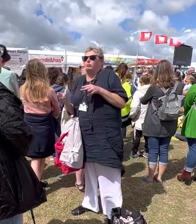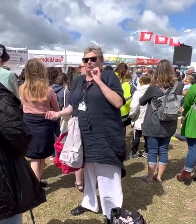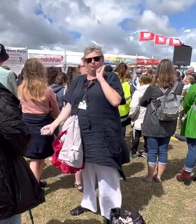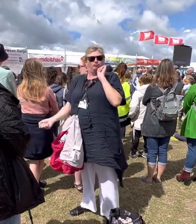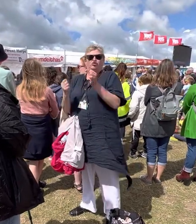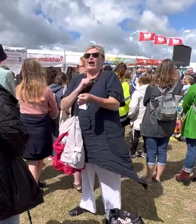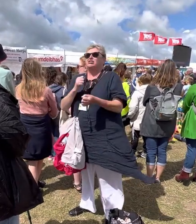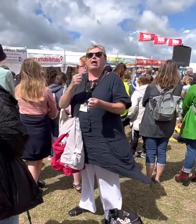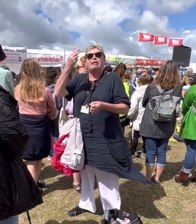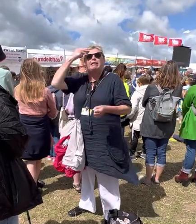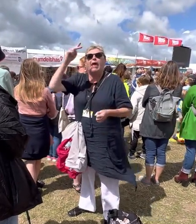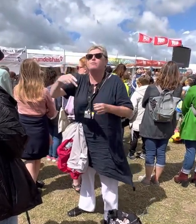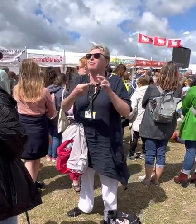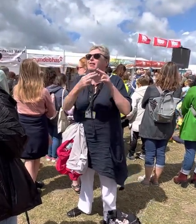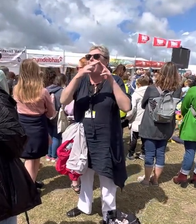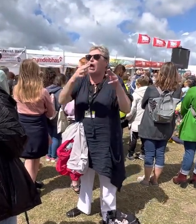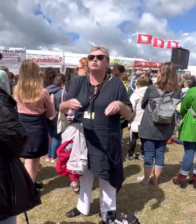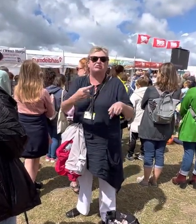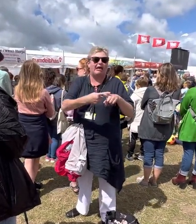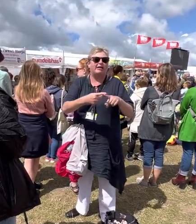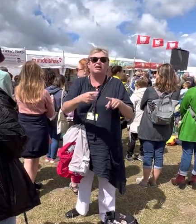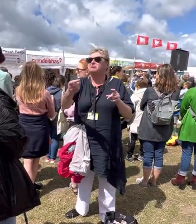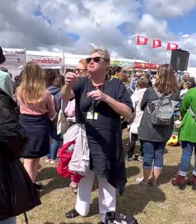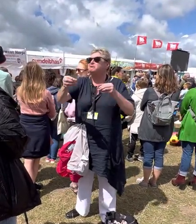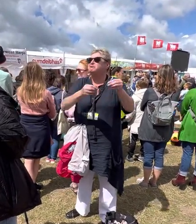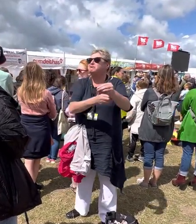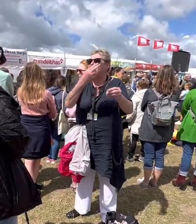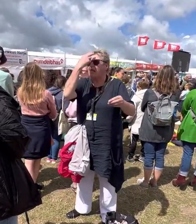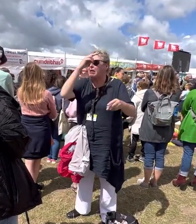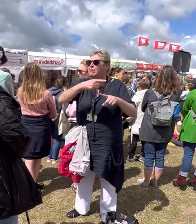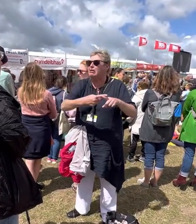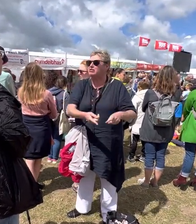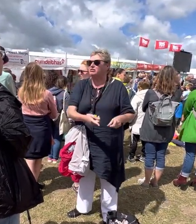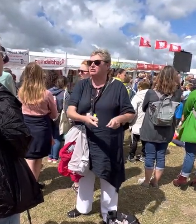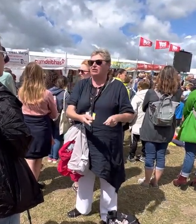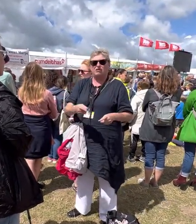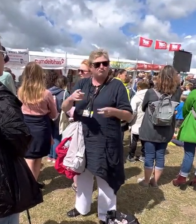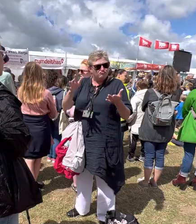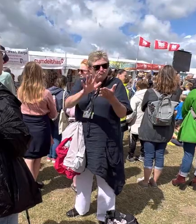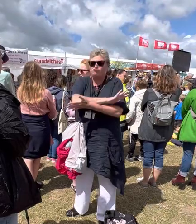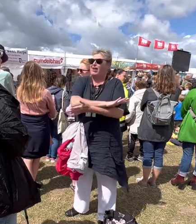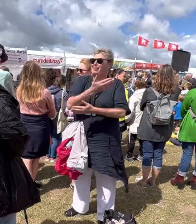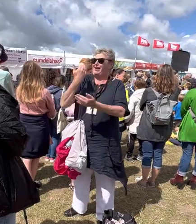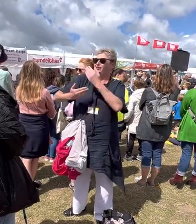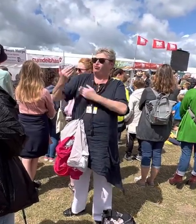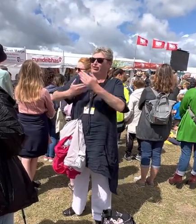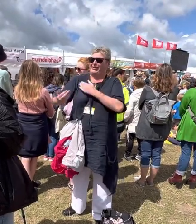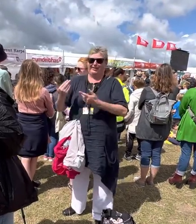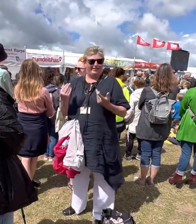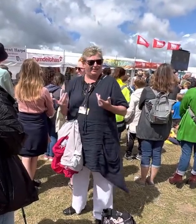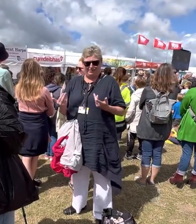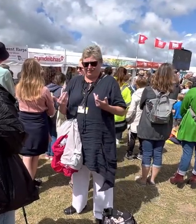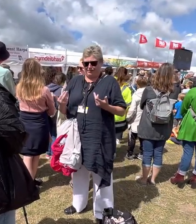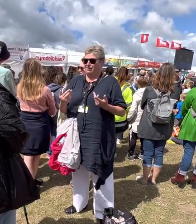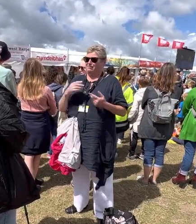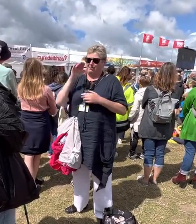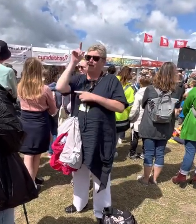tai ac yn lladd ar ein iaith, hanes a ffritadaeth. Ble fyddwn erbyn